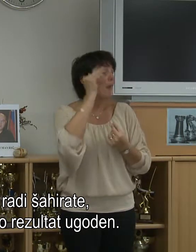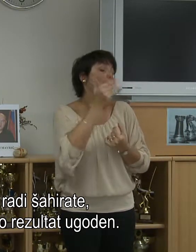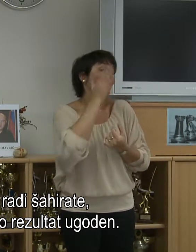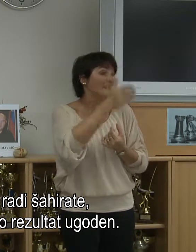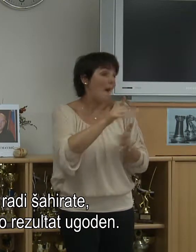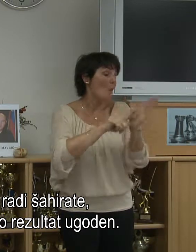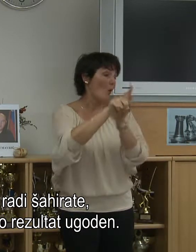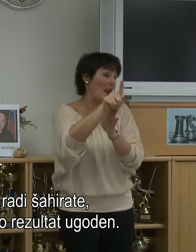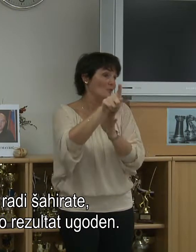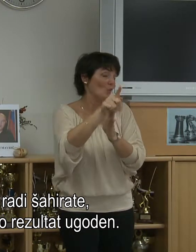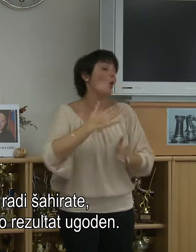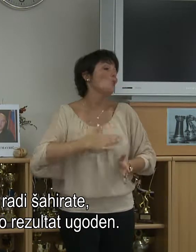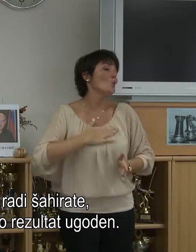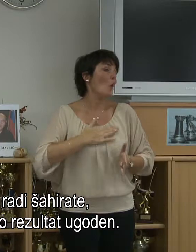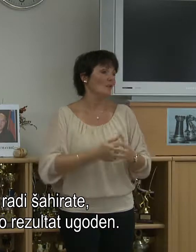rezultat ugoden.